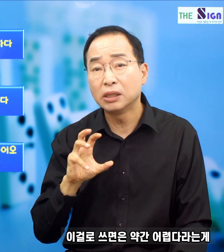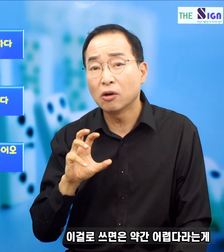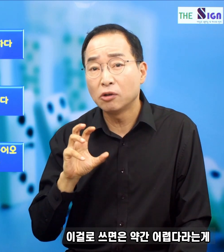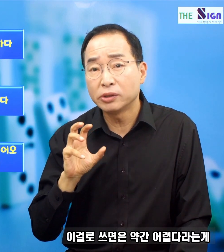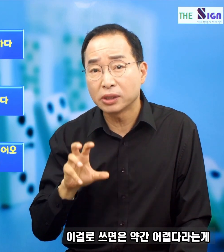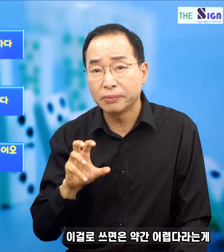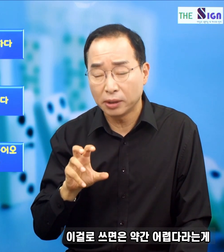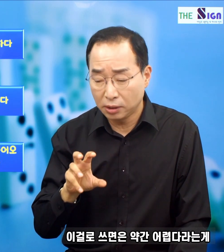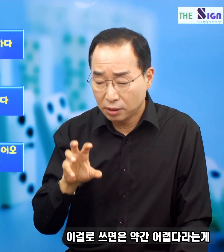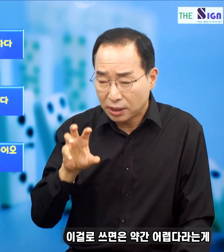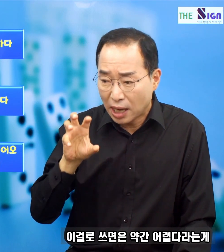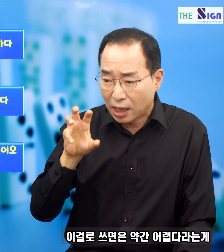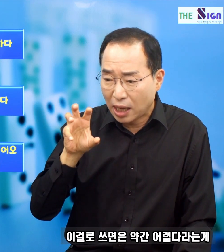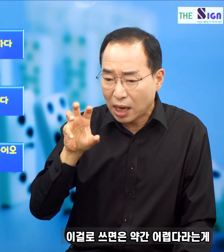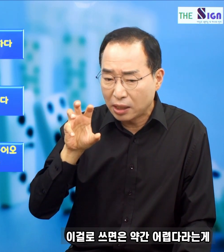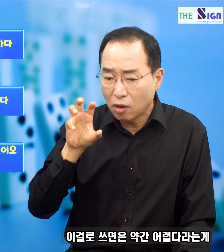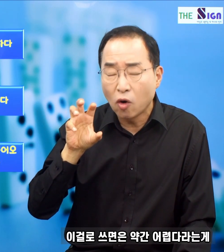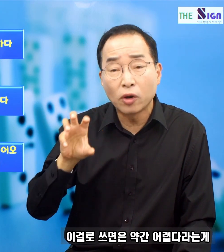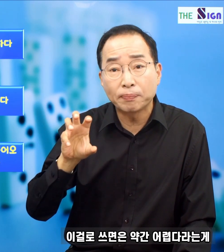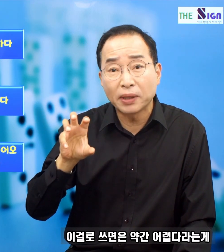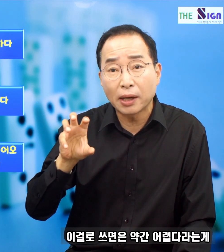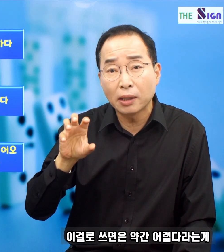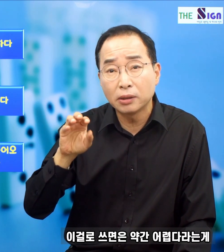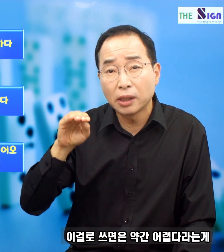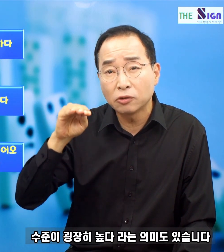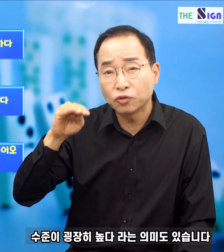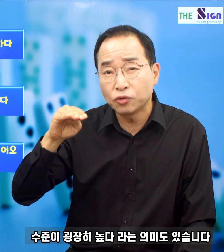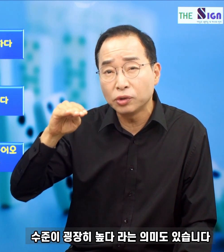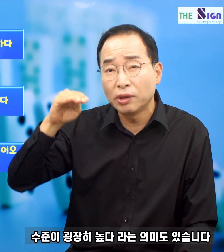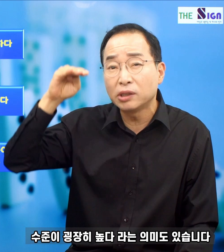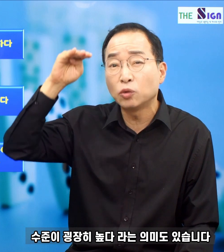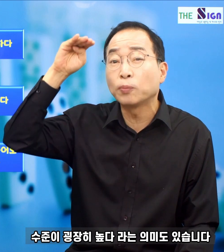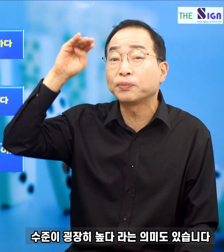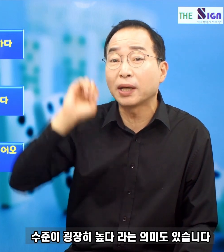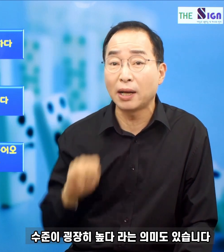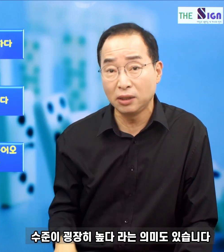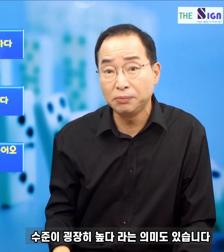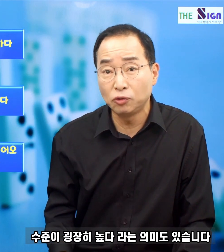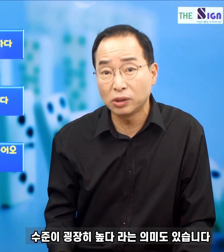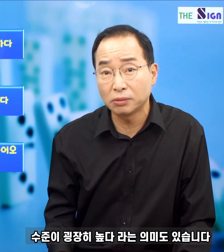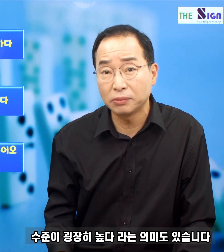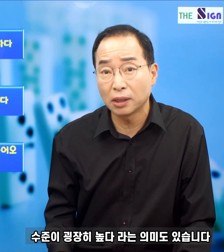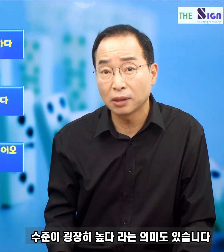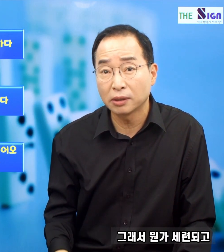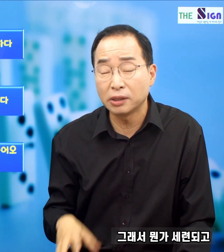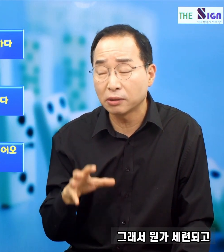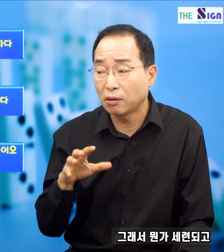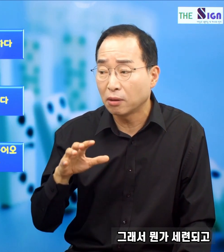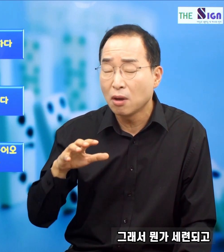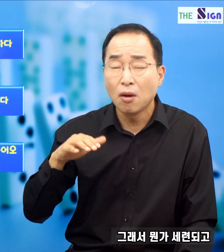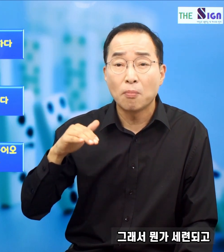이걸로 쓰면은 약간 어렵다라는 게 수준이 굉장히 높다라는 의미도 있습니다. 그래서